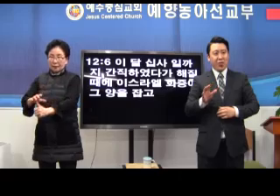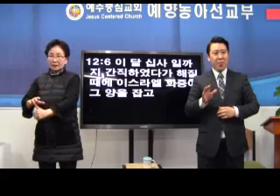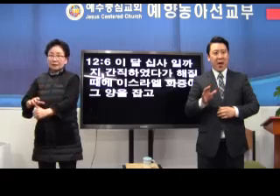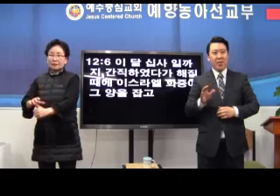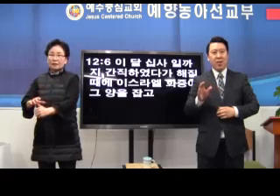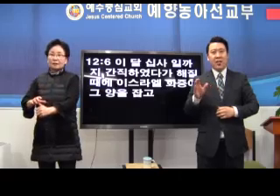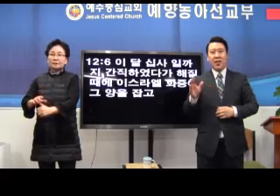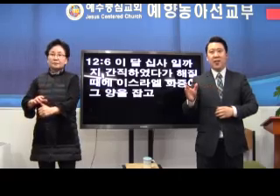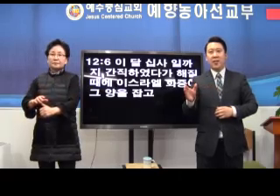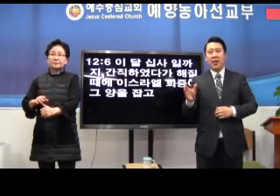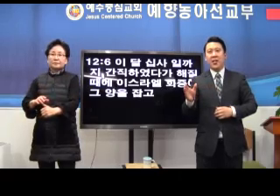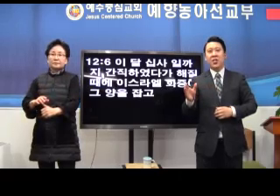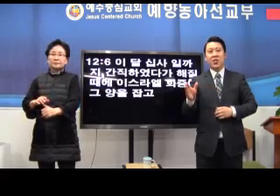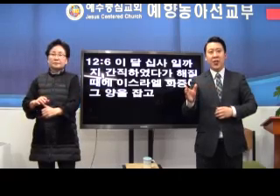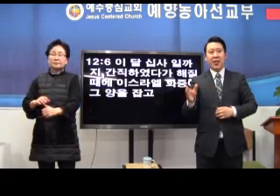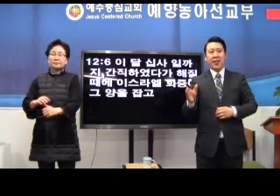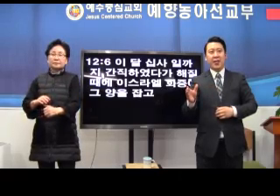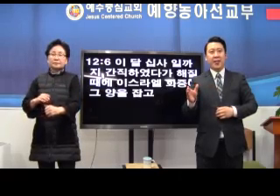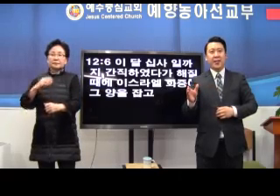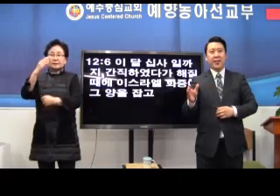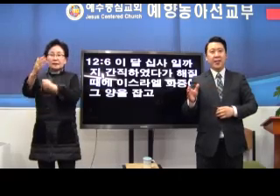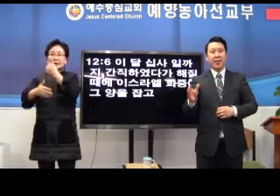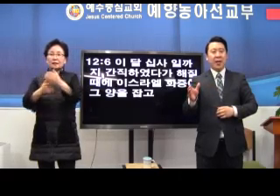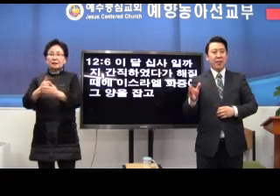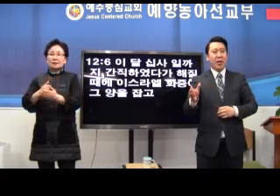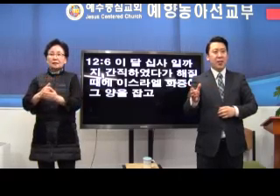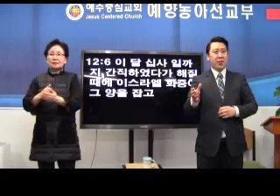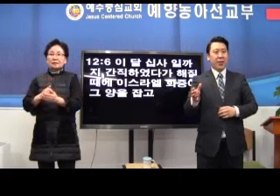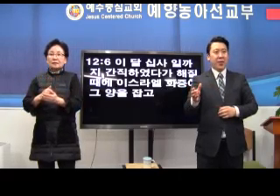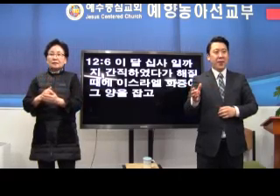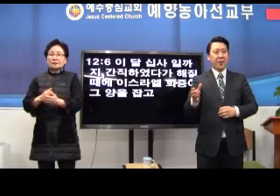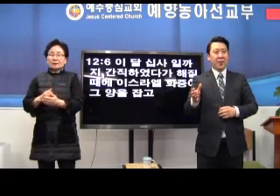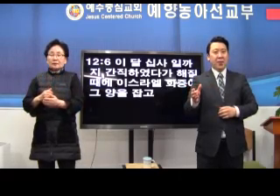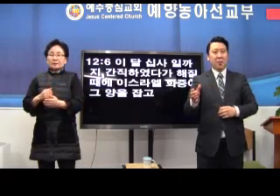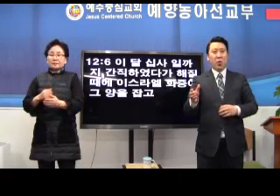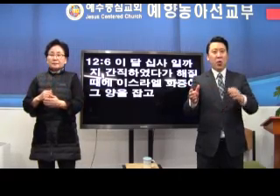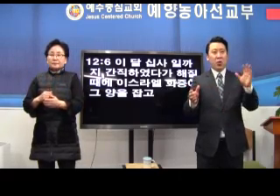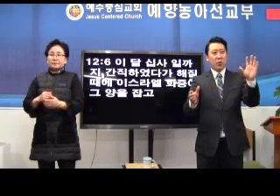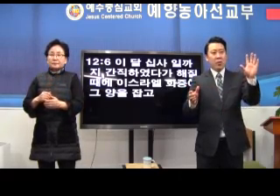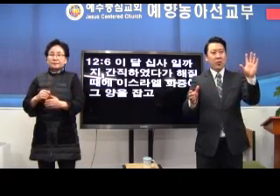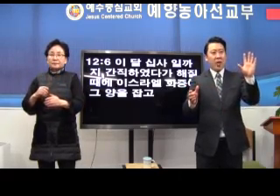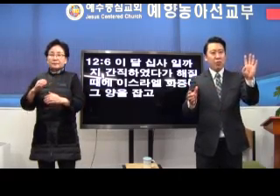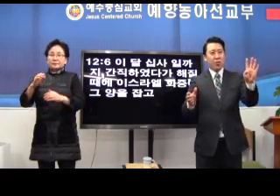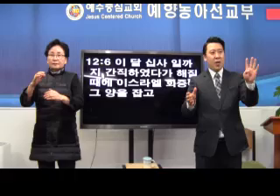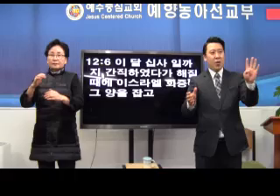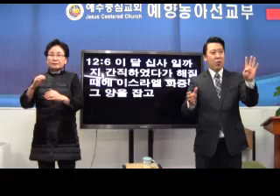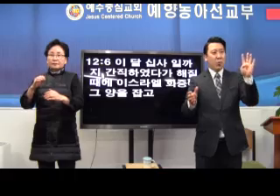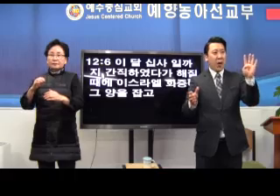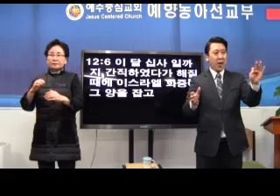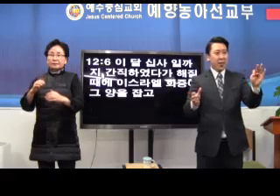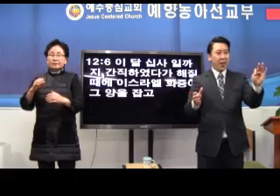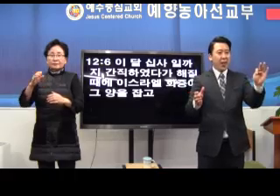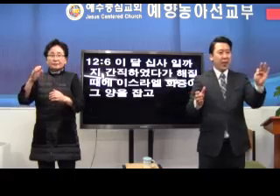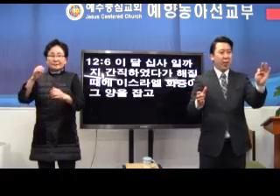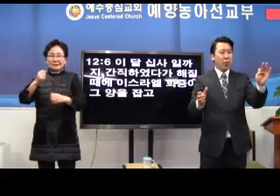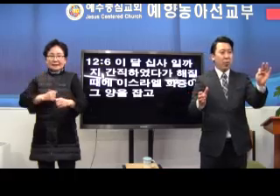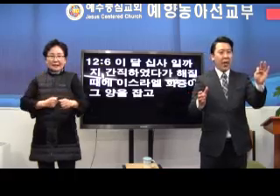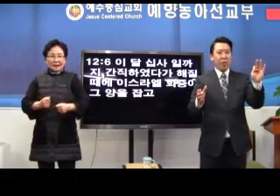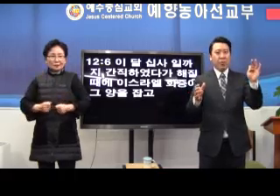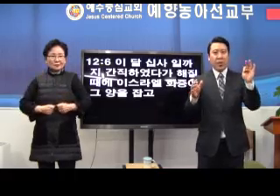중에 마지막 재앙을 하시기 전에 이제 말씀하시는 거예요. 개구리 나오고 파리떼가 나오고 막 애굽